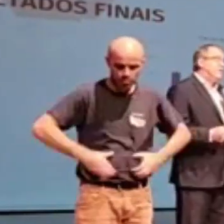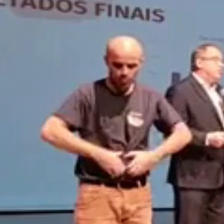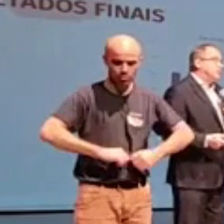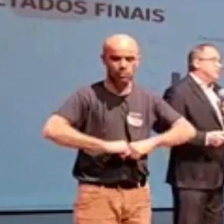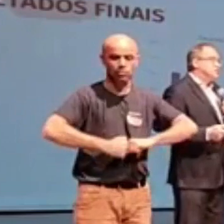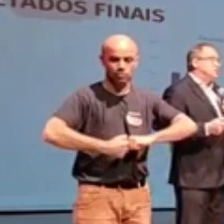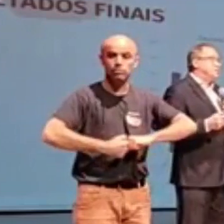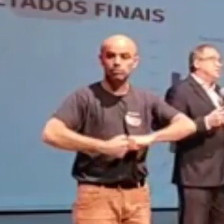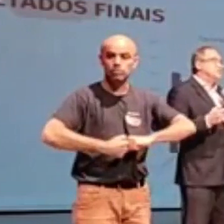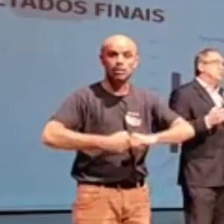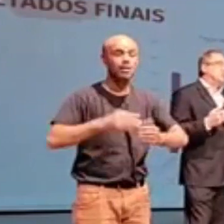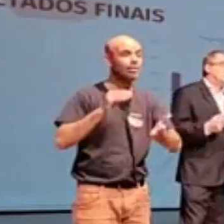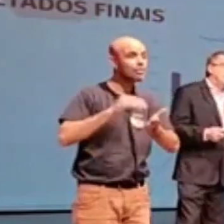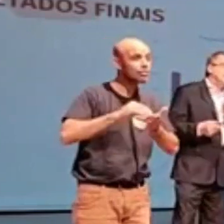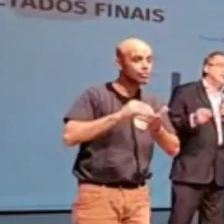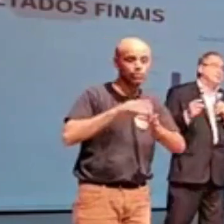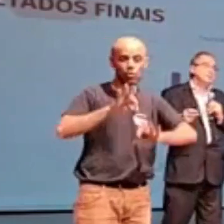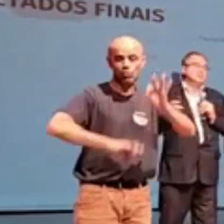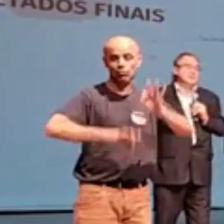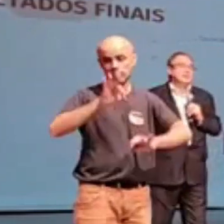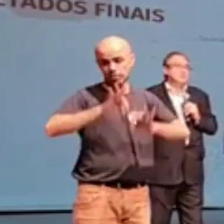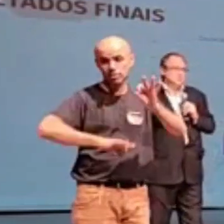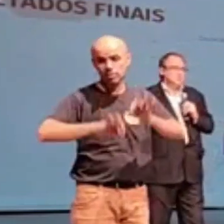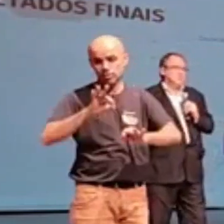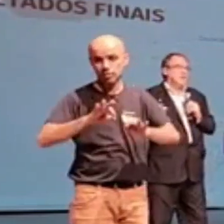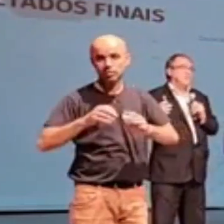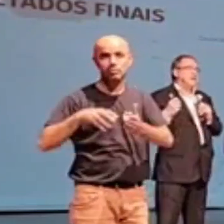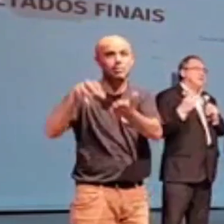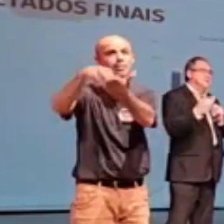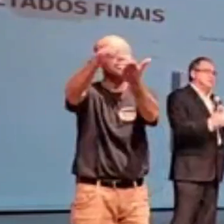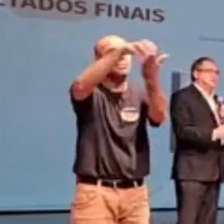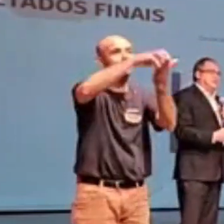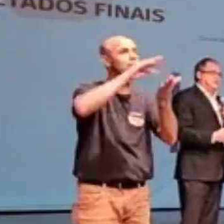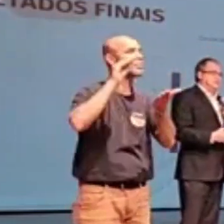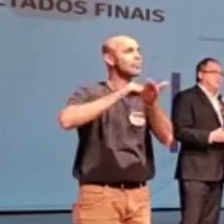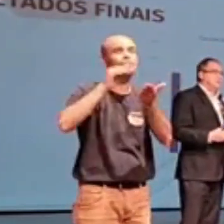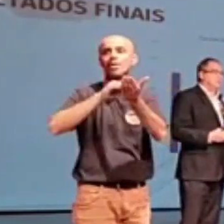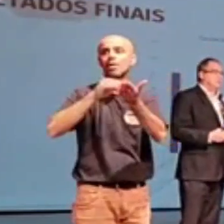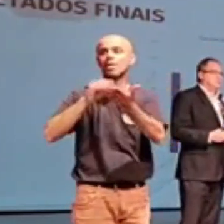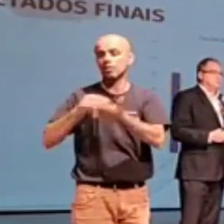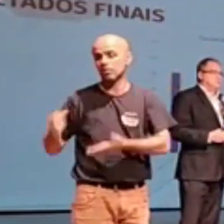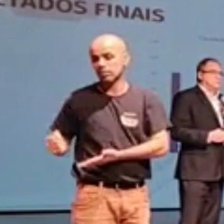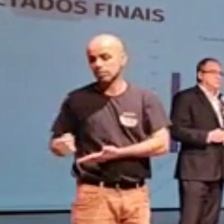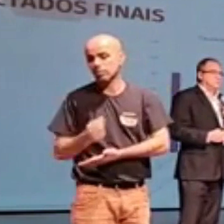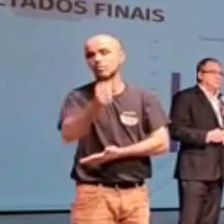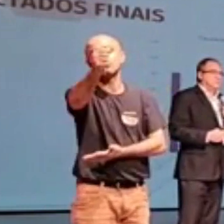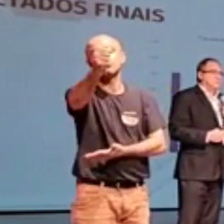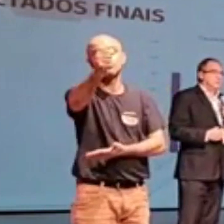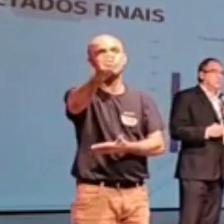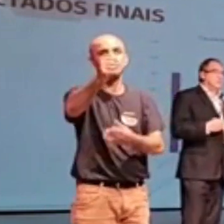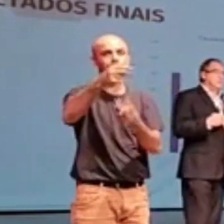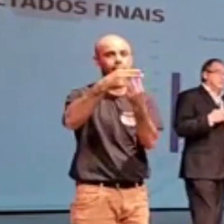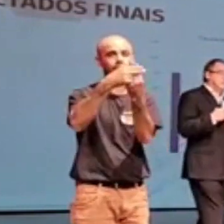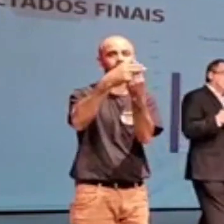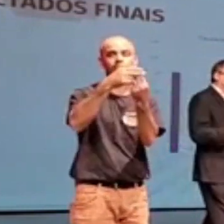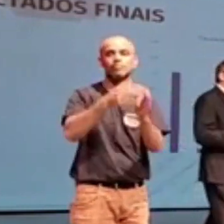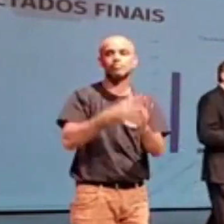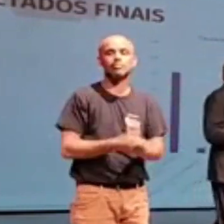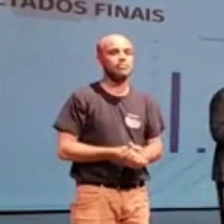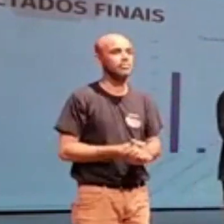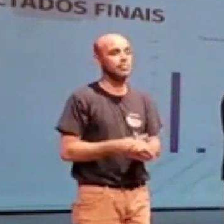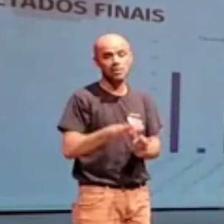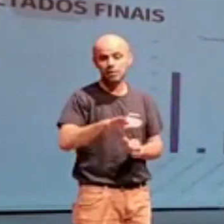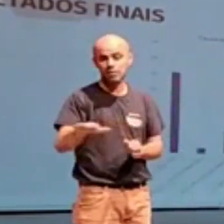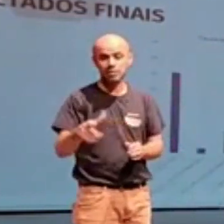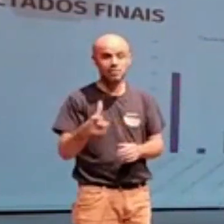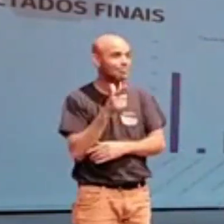Existem faltas de oficinas ortopédicas em muitos centros para encaminhar esses pacientes do SUS. Então, essas crianças